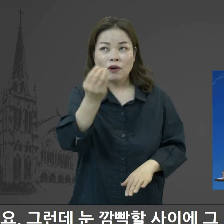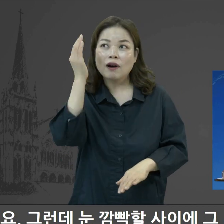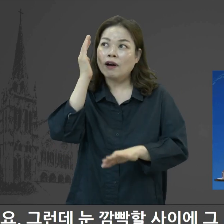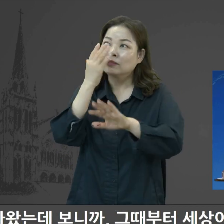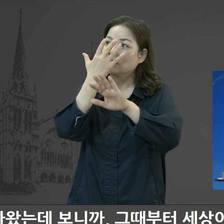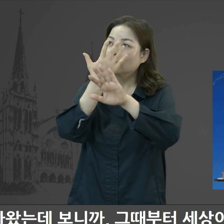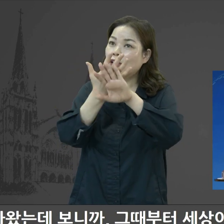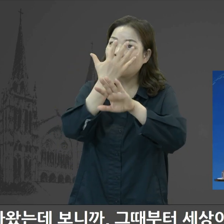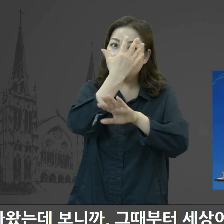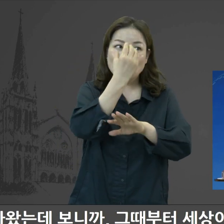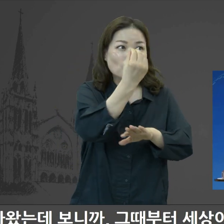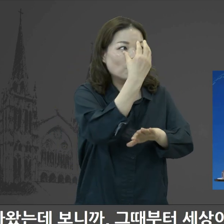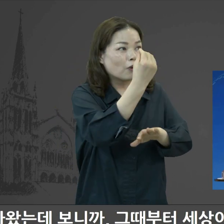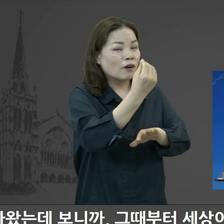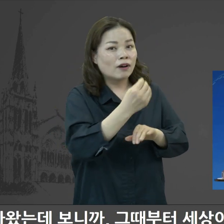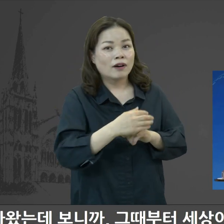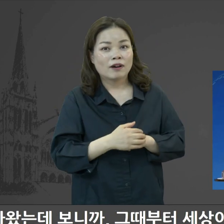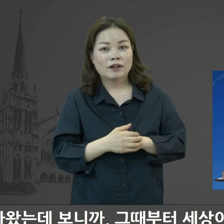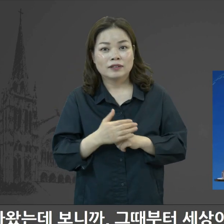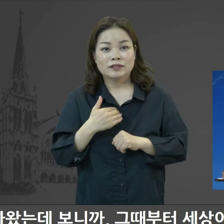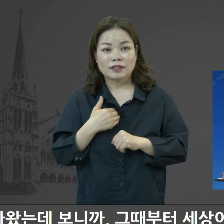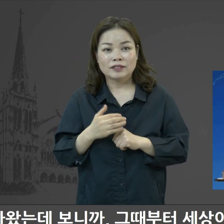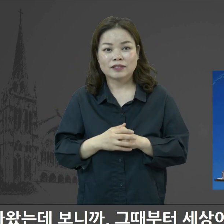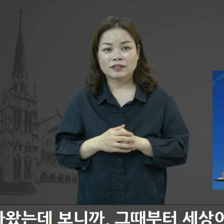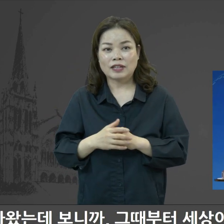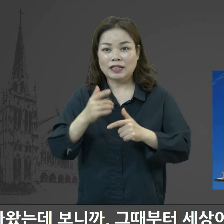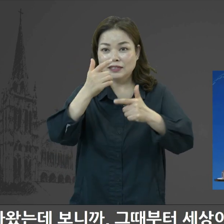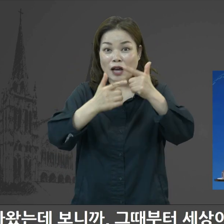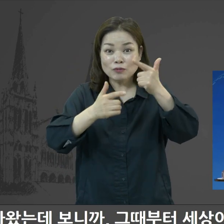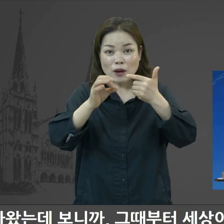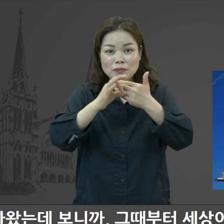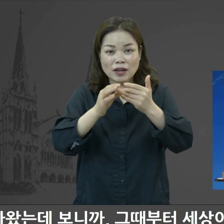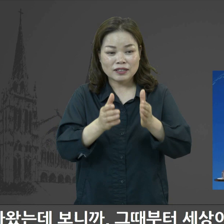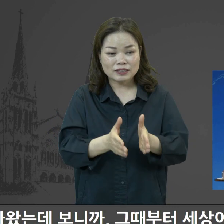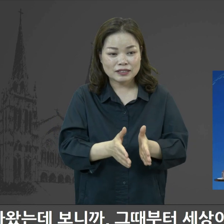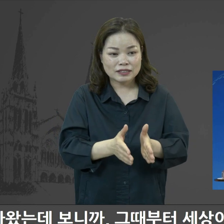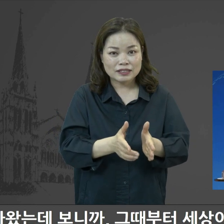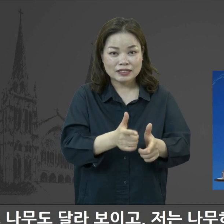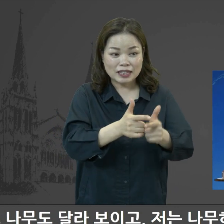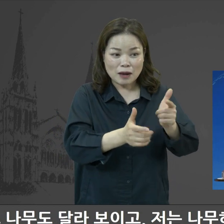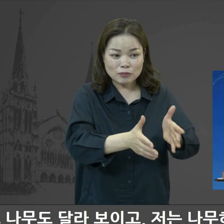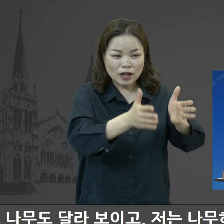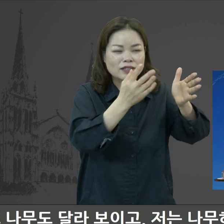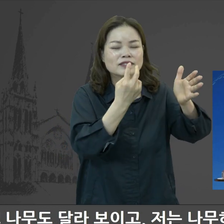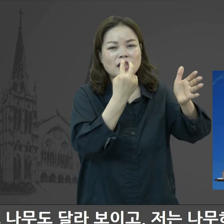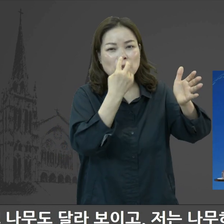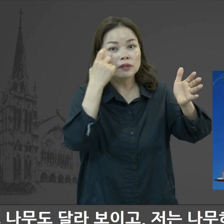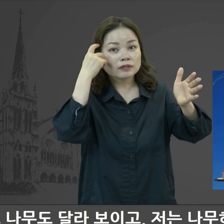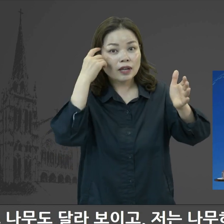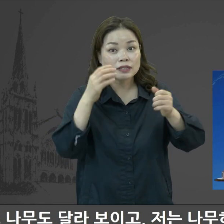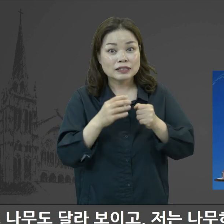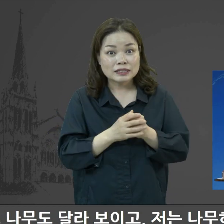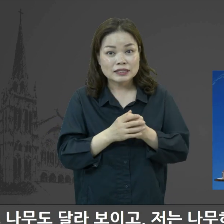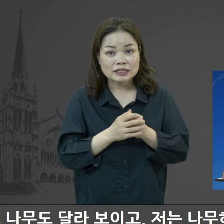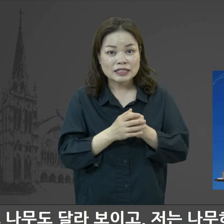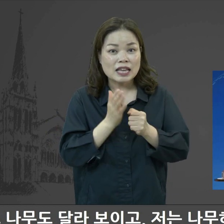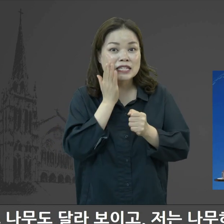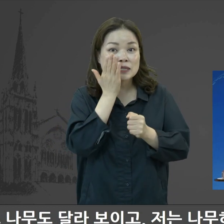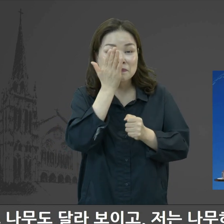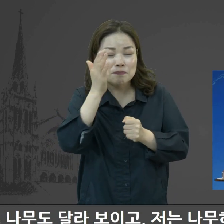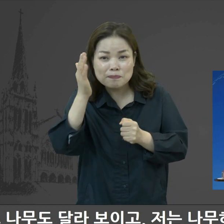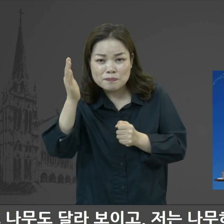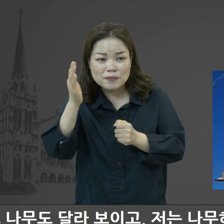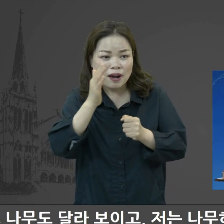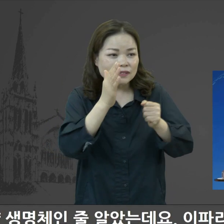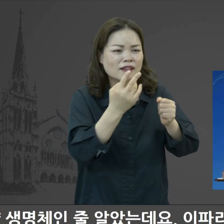달라 보이고 나무도 달라 보이고. 저는 나무 하면은 그냥 한 그루의 나무가 그냥 생명체인 줄 알았는데요, 이파리 하나하나가